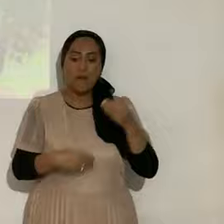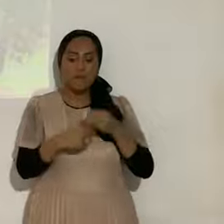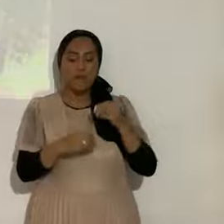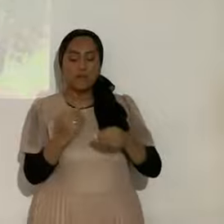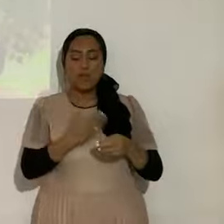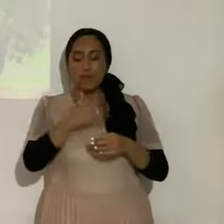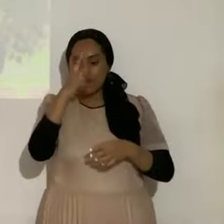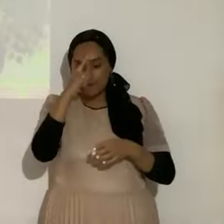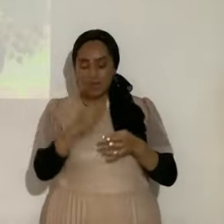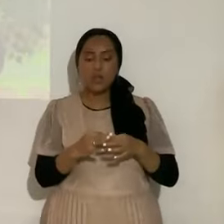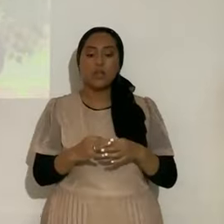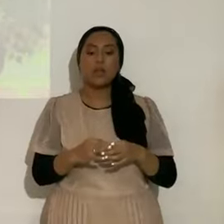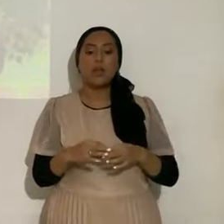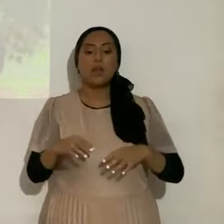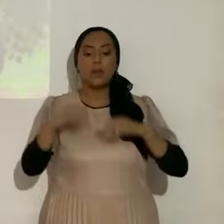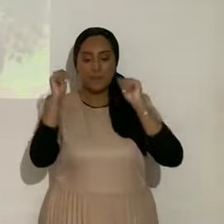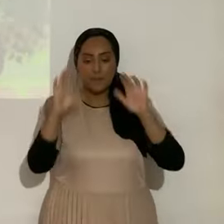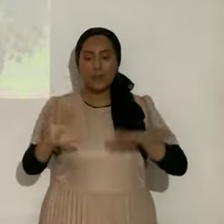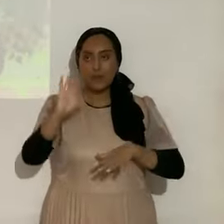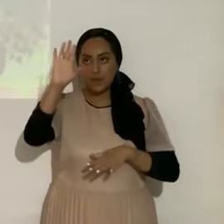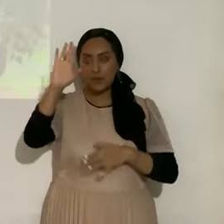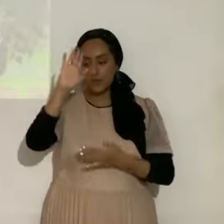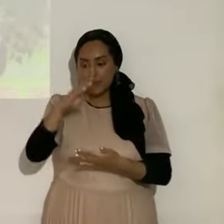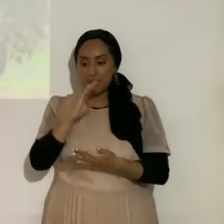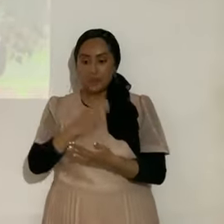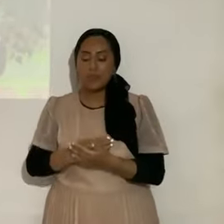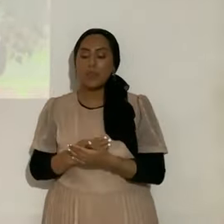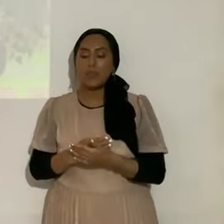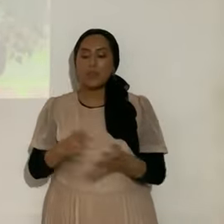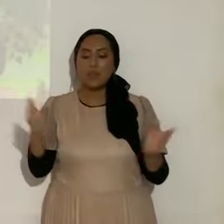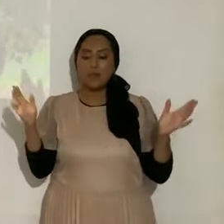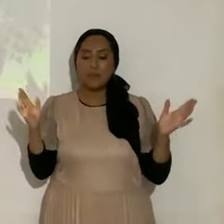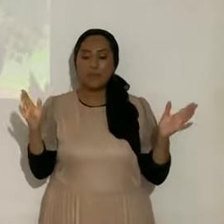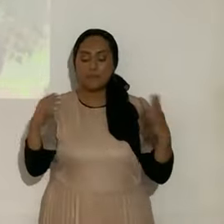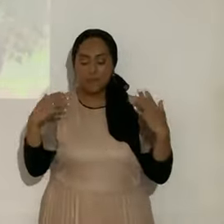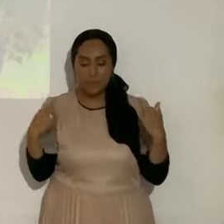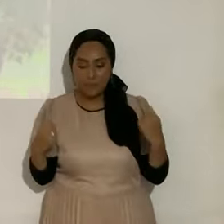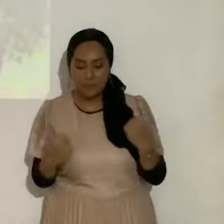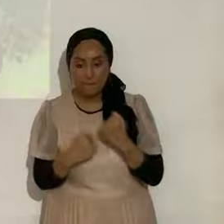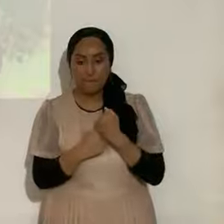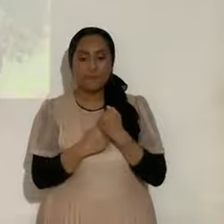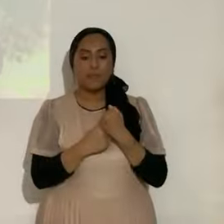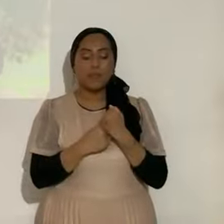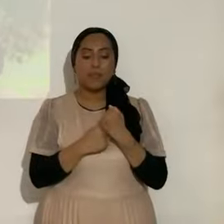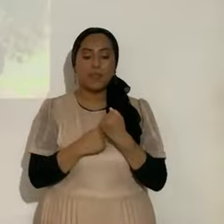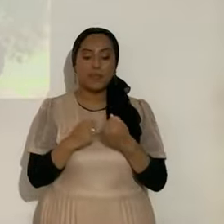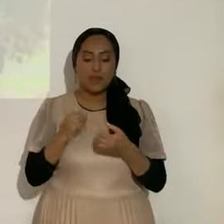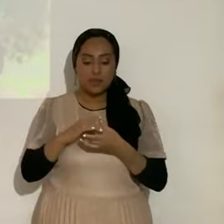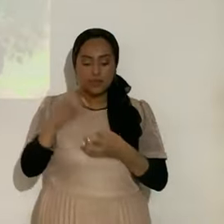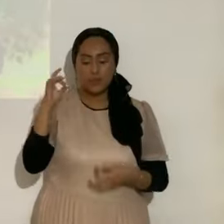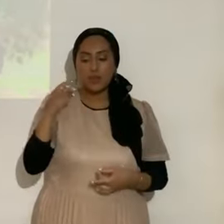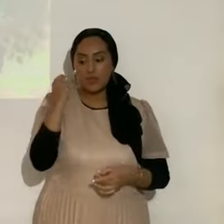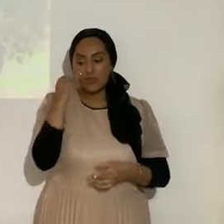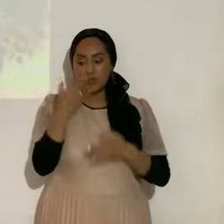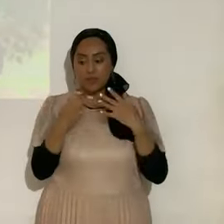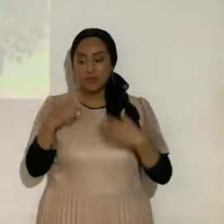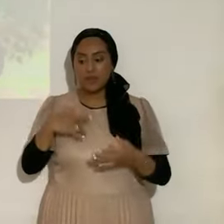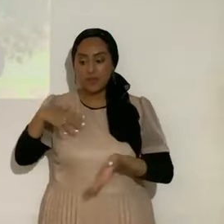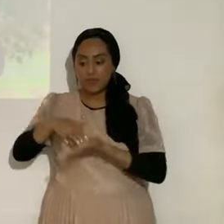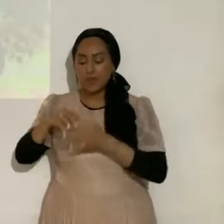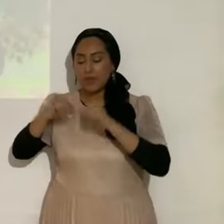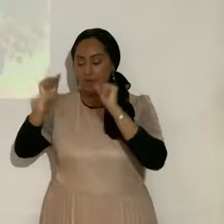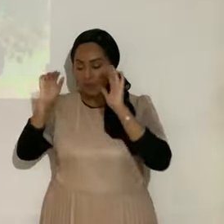la fe, como dijo aquel hombre. Bendice a tus hijos, a tus hijas, Padre amado. Fortalécelos en el espíritu, aquel que esté débil.